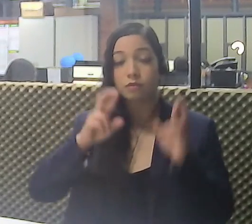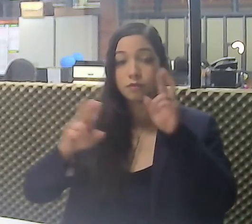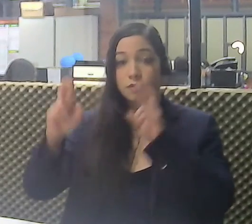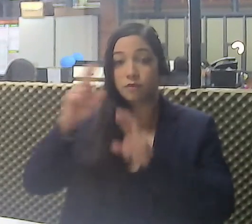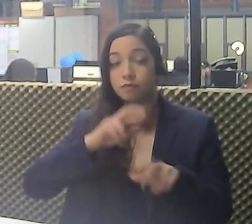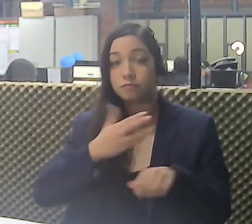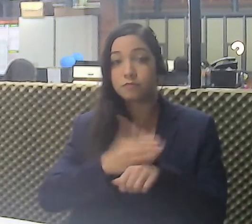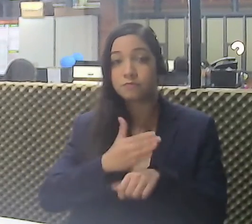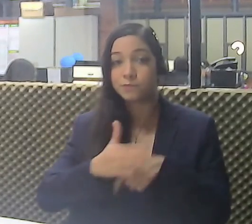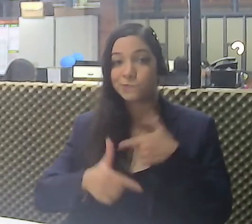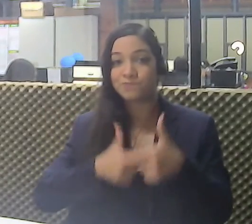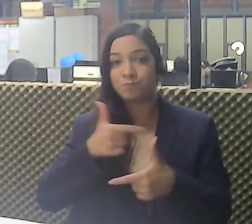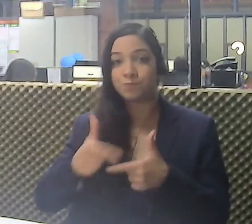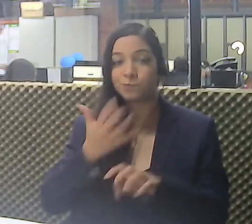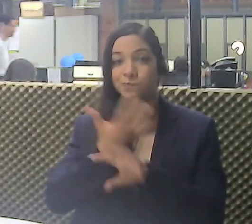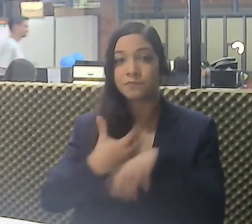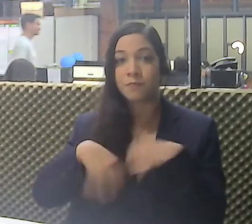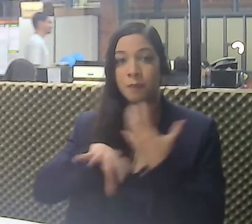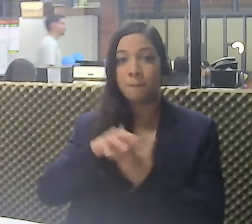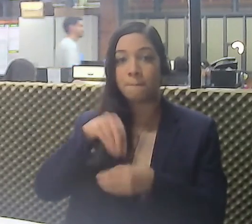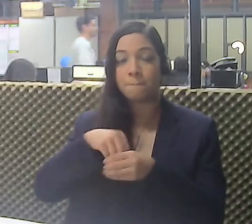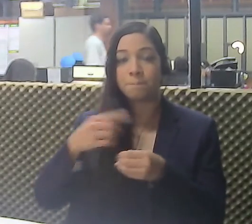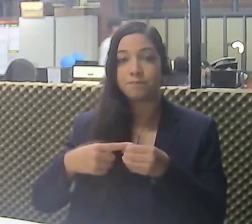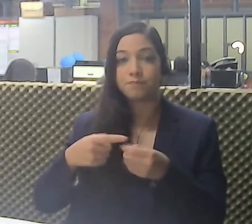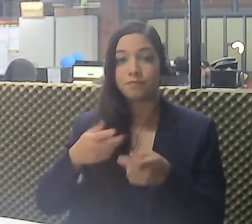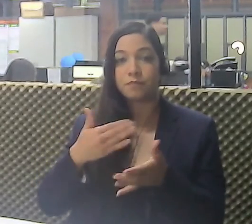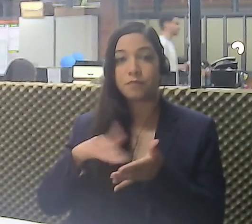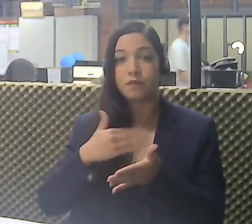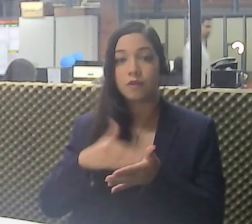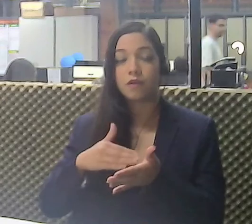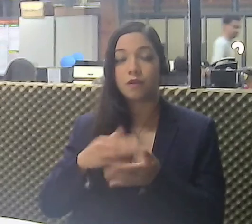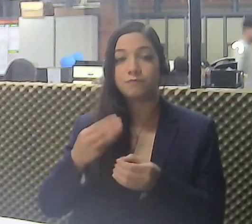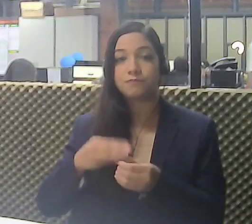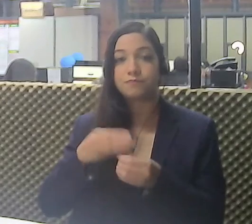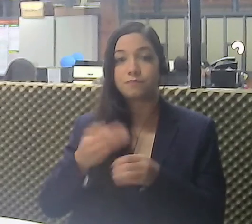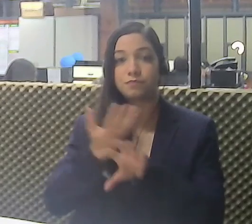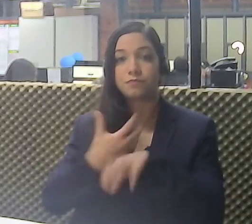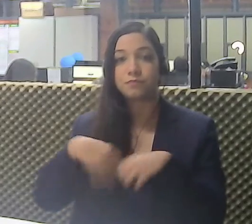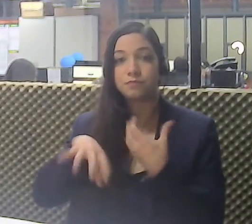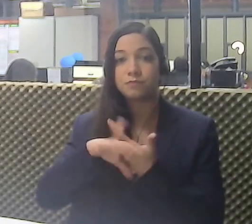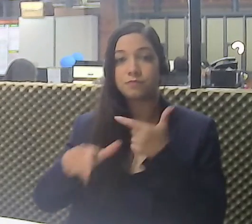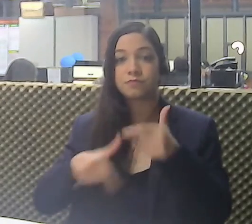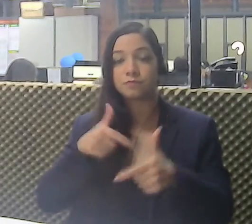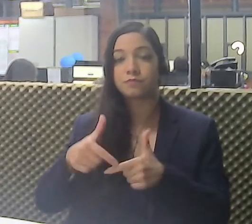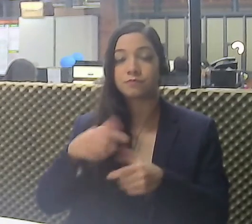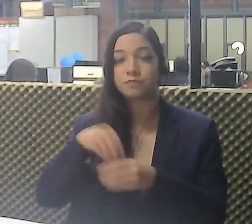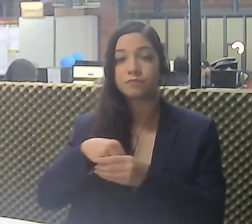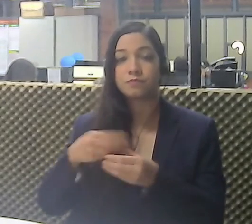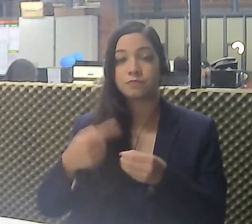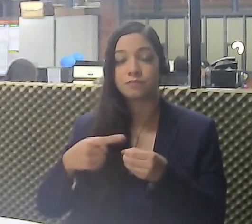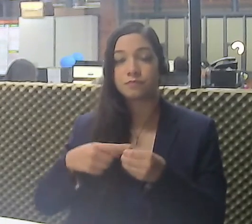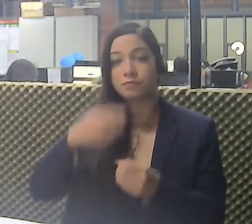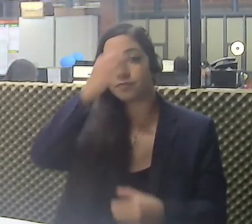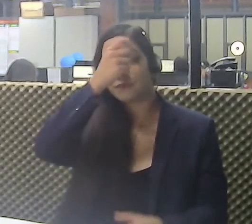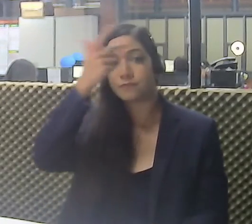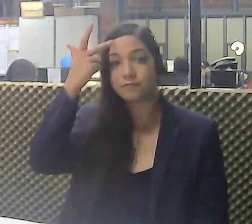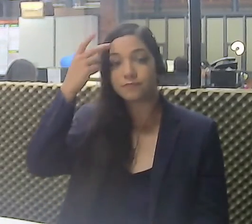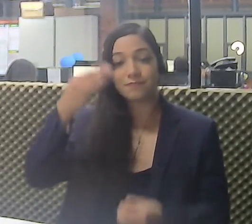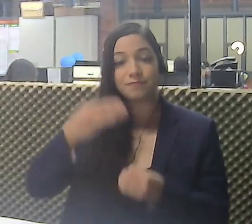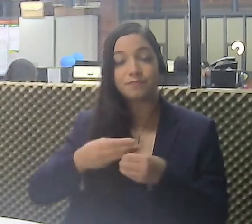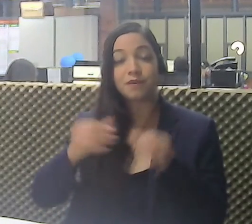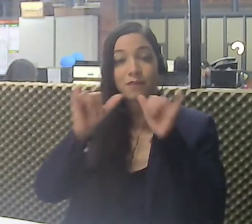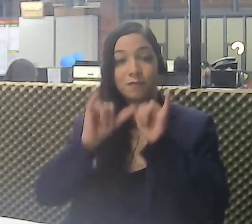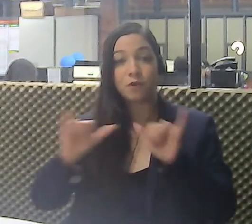Fiscalização de Atividades Urbanas e Ambientais da Secretaria Municipal de Meio Ambiente e Serviços Urbanos, na Prefeitura Municipal. Para